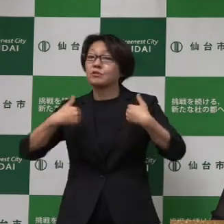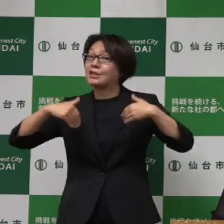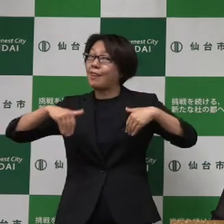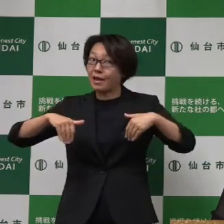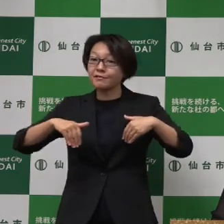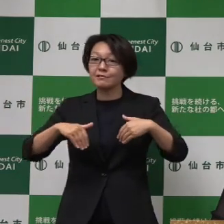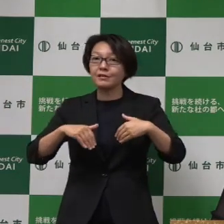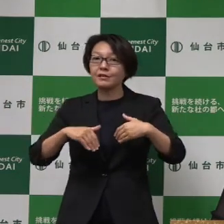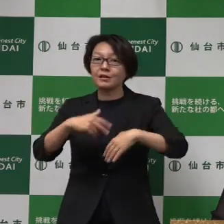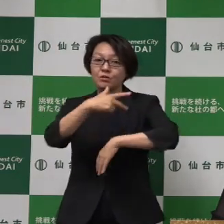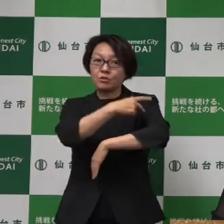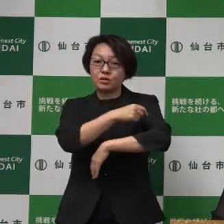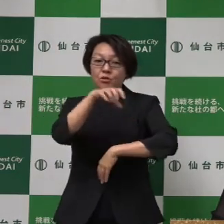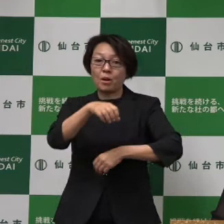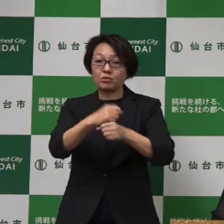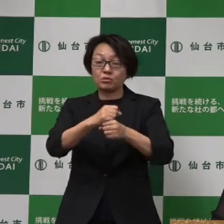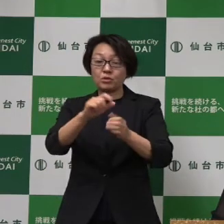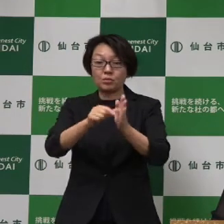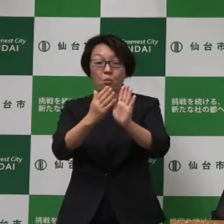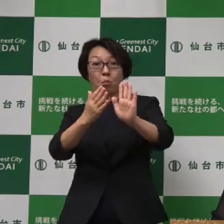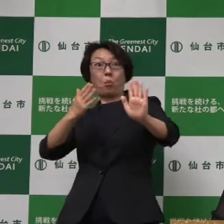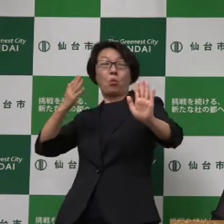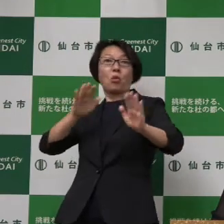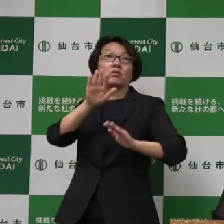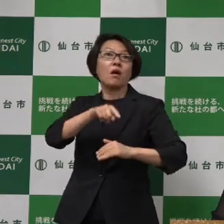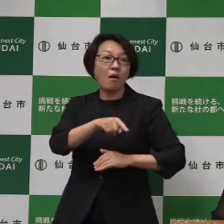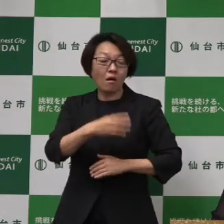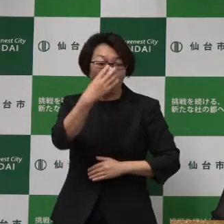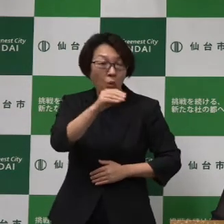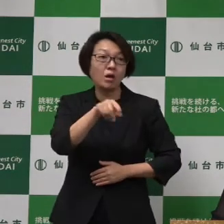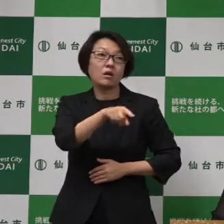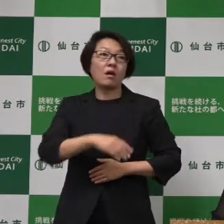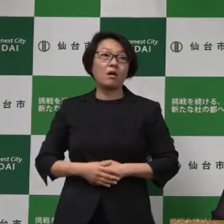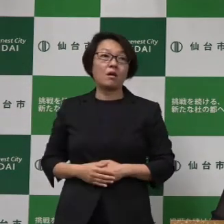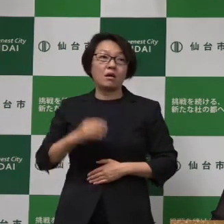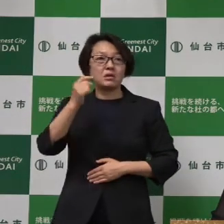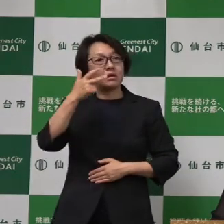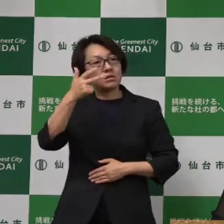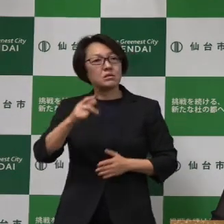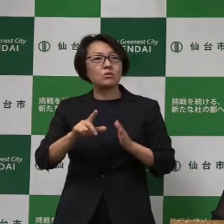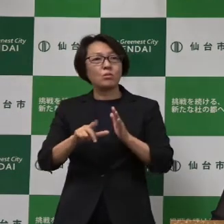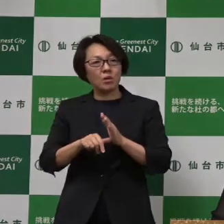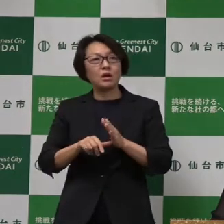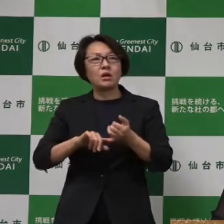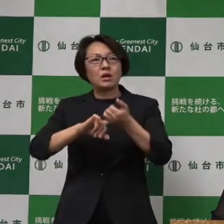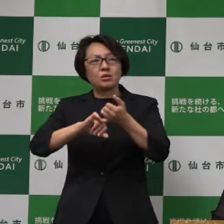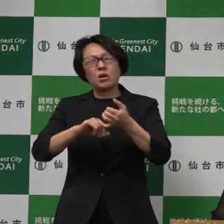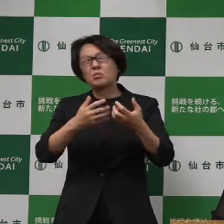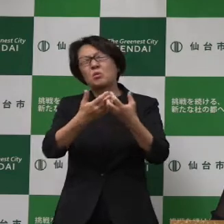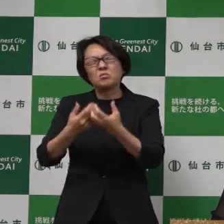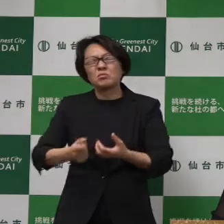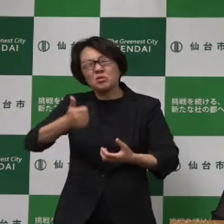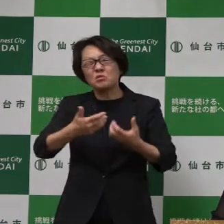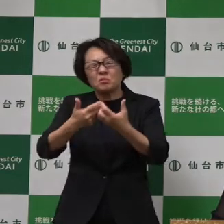ができるような状況で、まあ、先ほど少し話も出ましたけど、仙台市の集団予約というのはかなりこう予約がすぐに埋まる